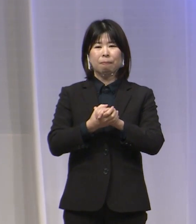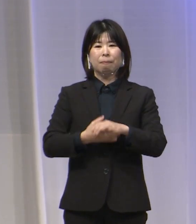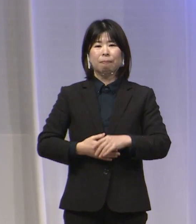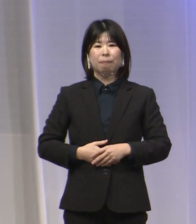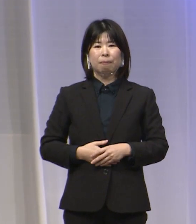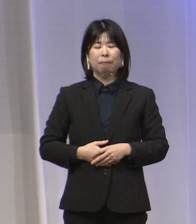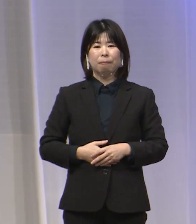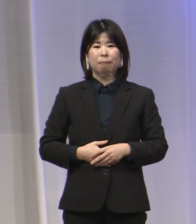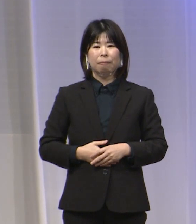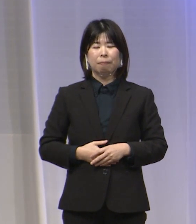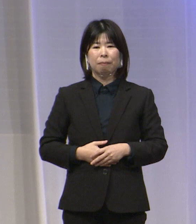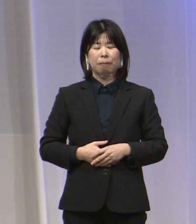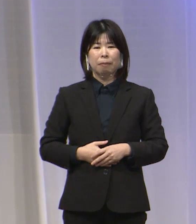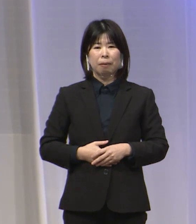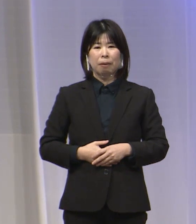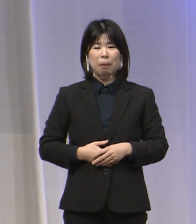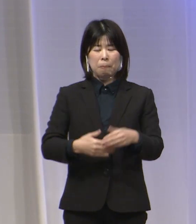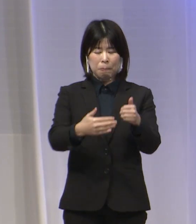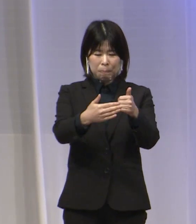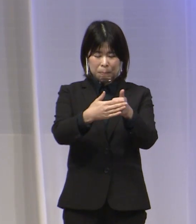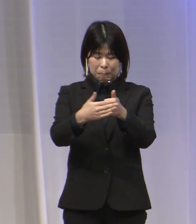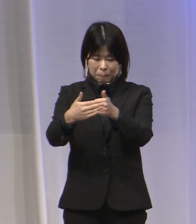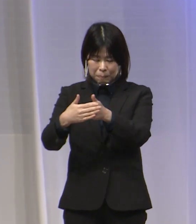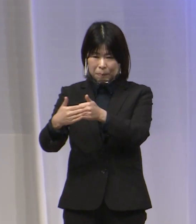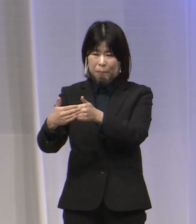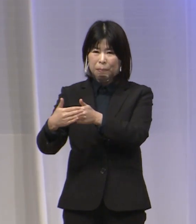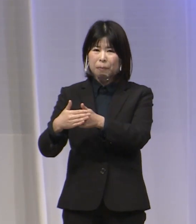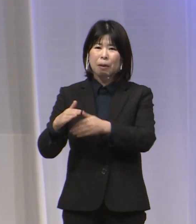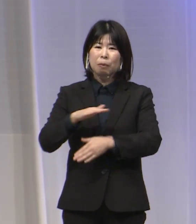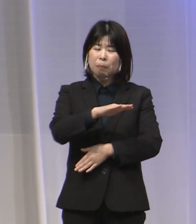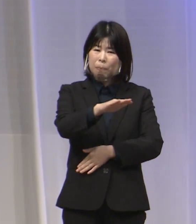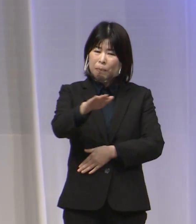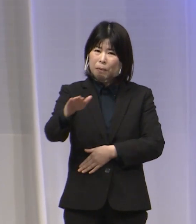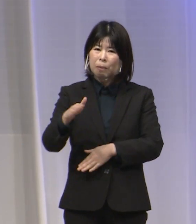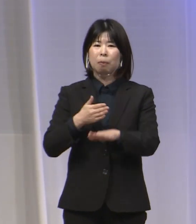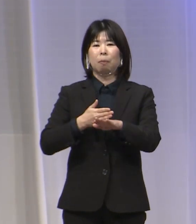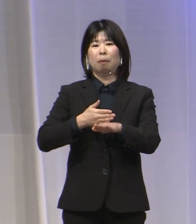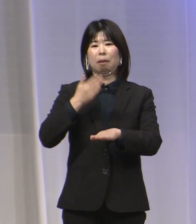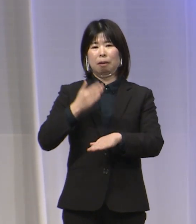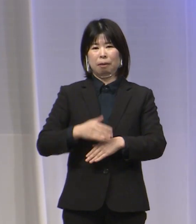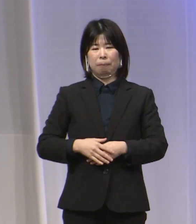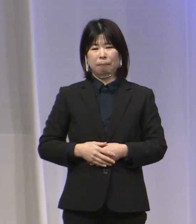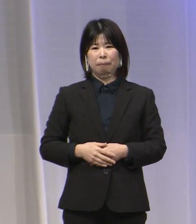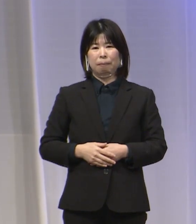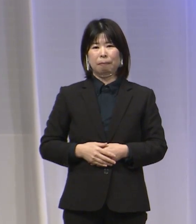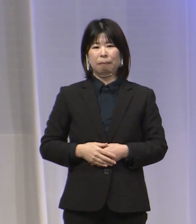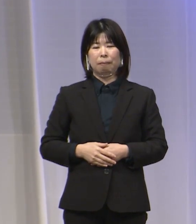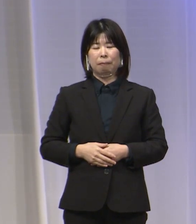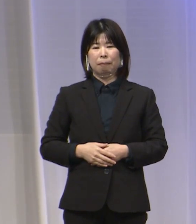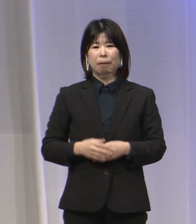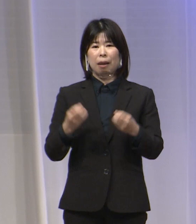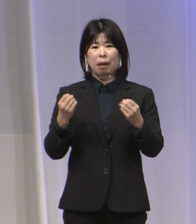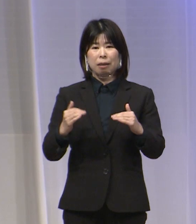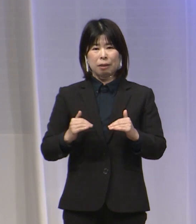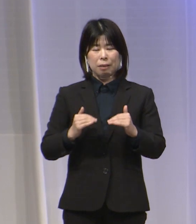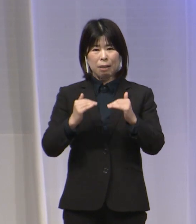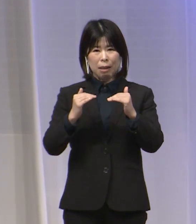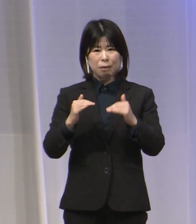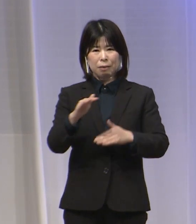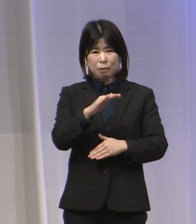そしてこれまで支えてくださった全ての皆様のおかげです新生児一同